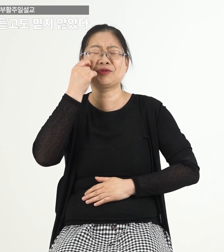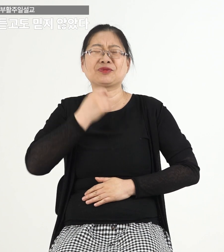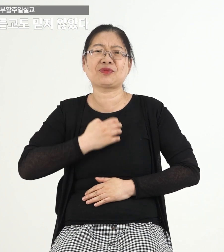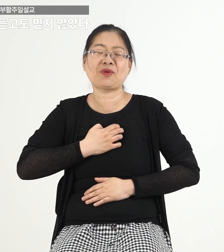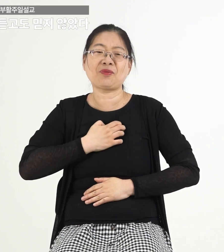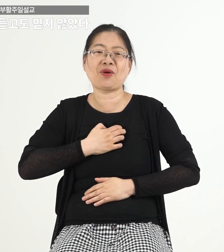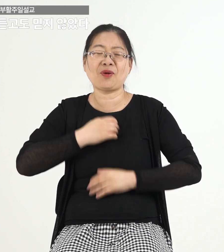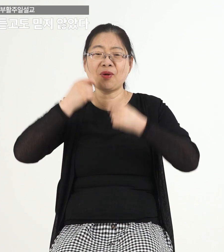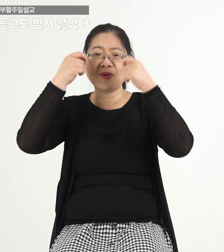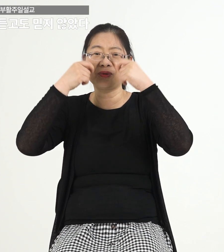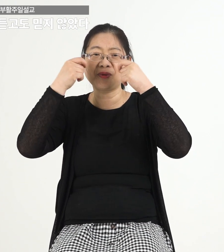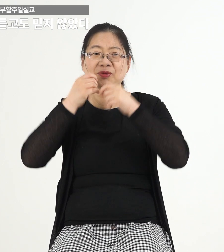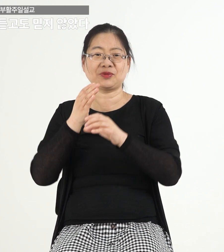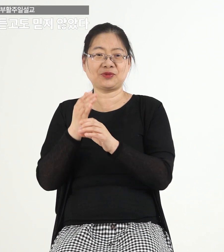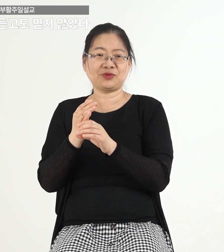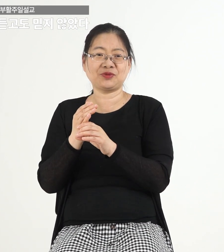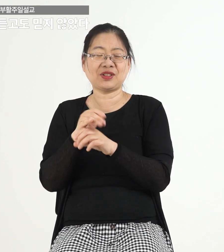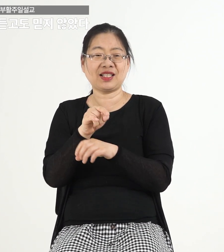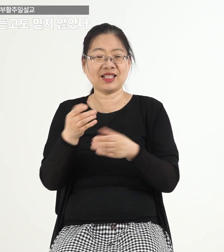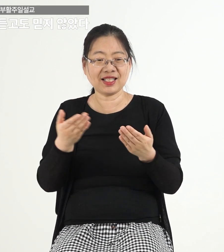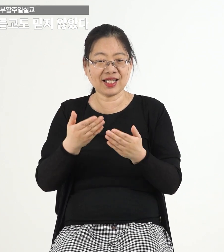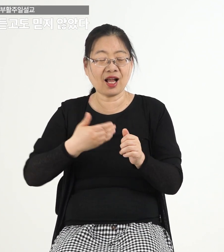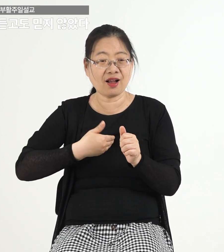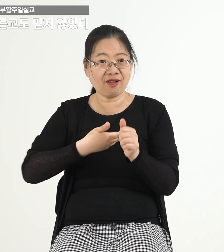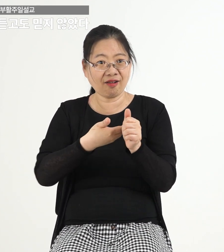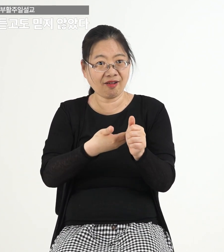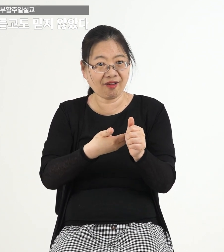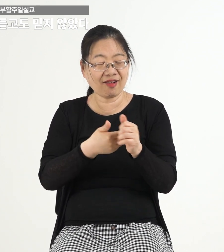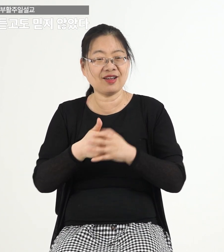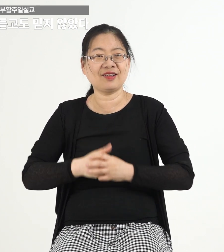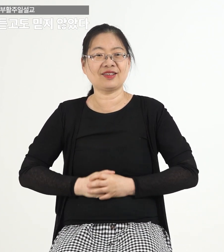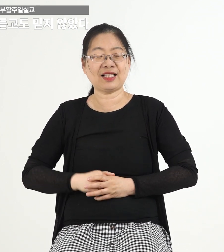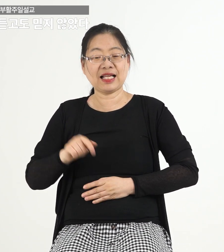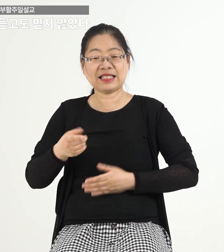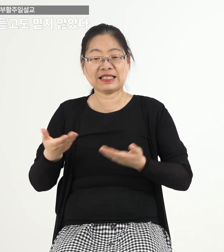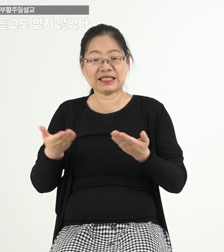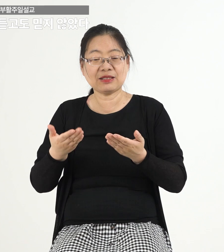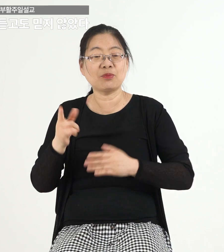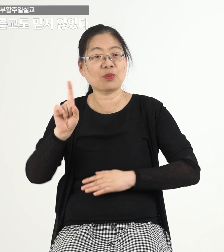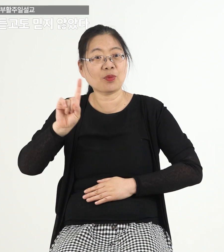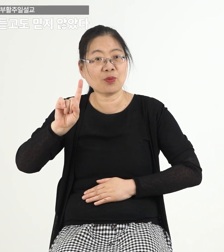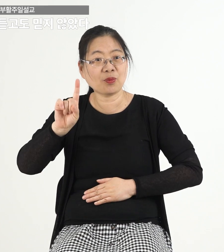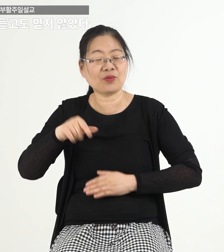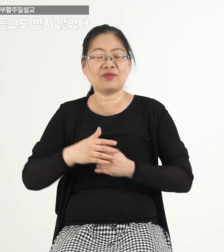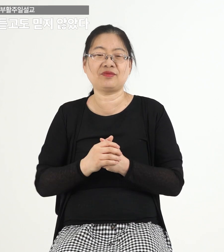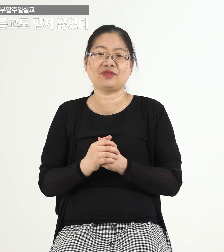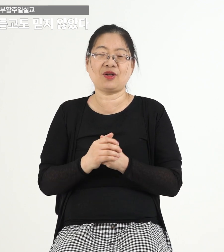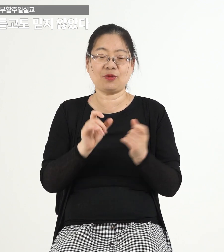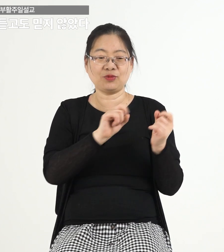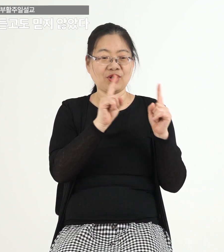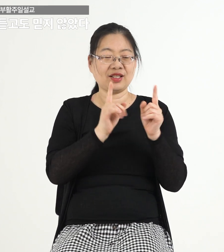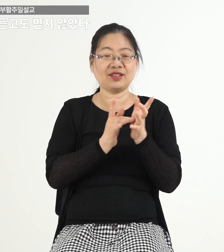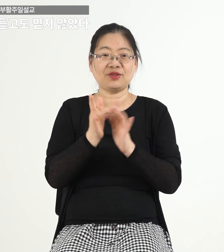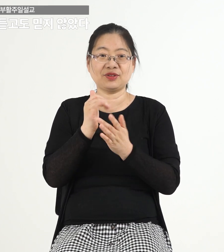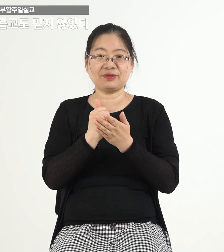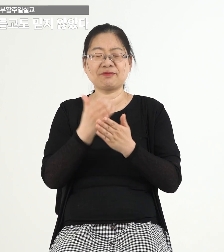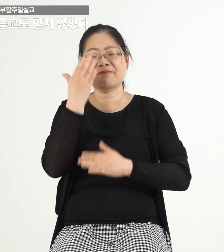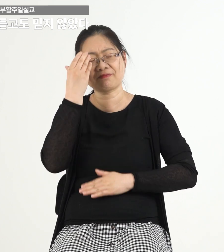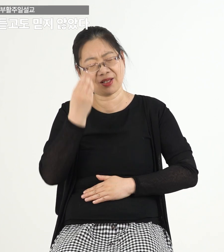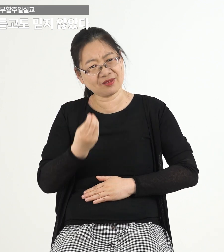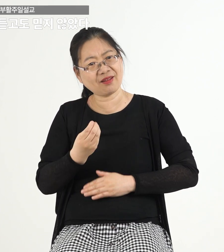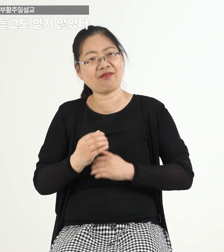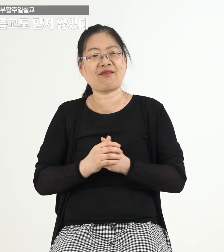슬퍼하며 울고 있는 중에 이 일을 알림해. 그럼 이 일이 무슨 일이겠어요? 내가 부활하신 예수님을